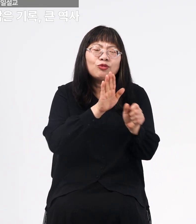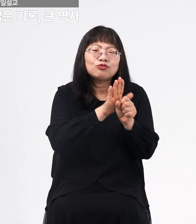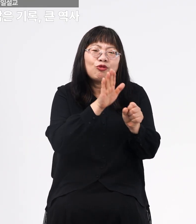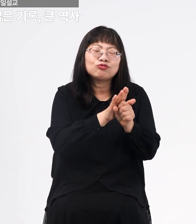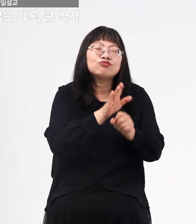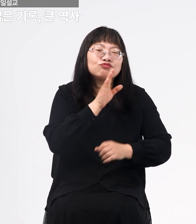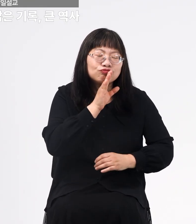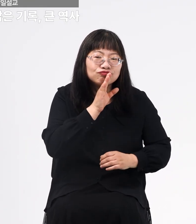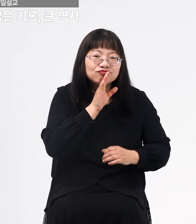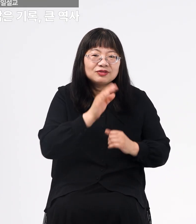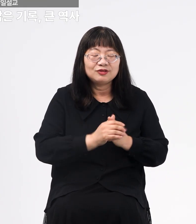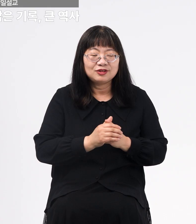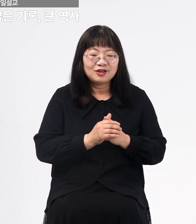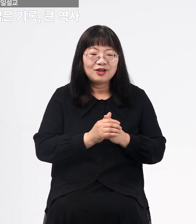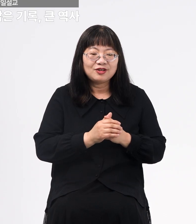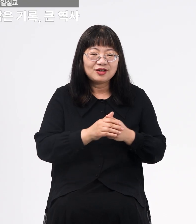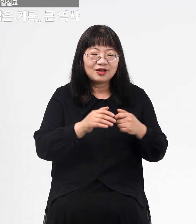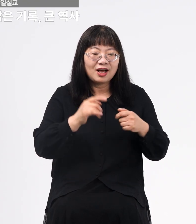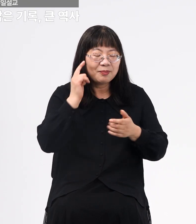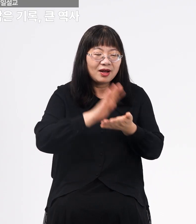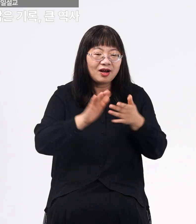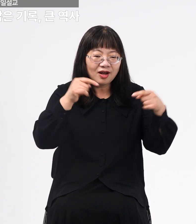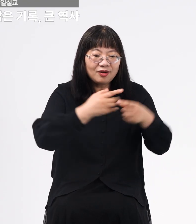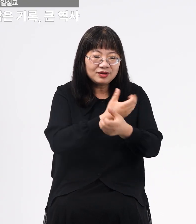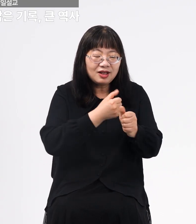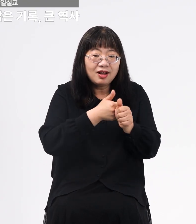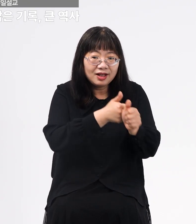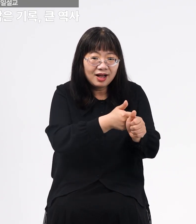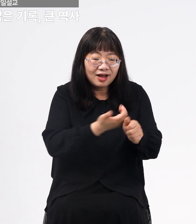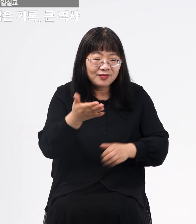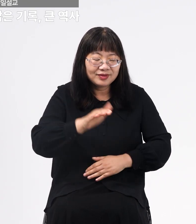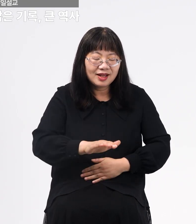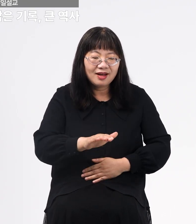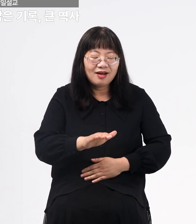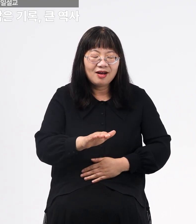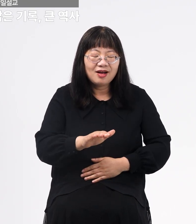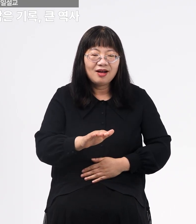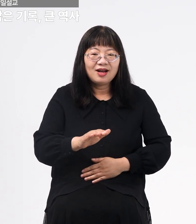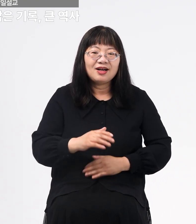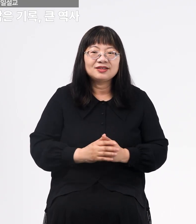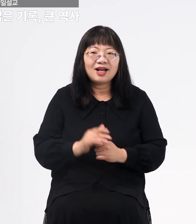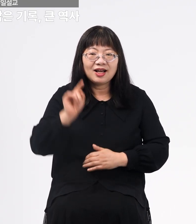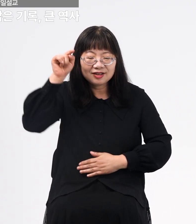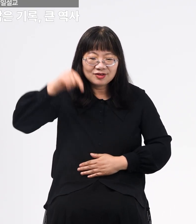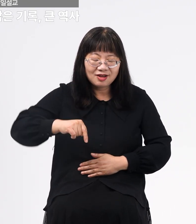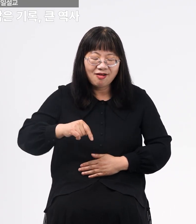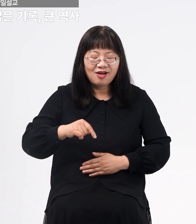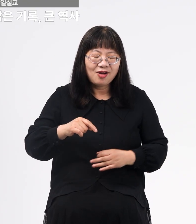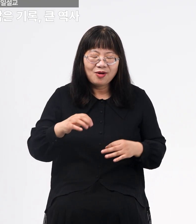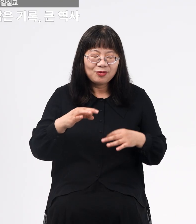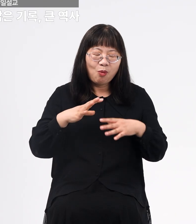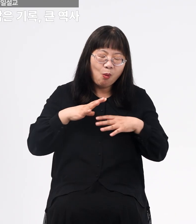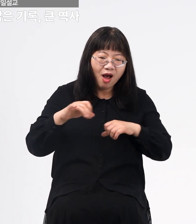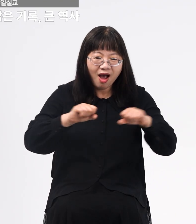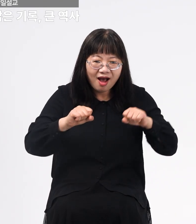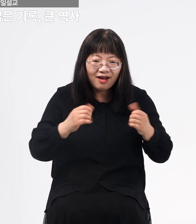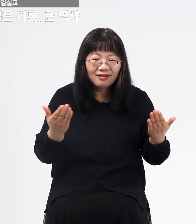도와줘야 돼요. 협정에 따라서. 그런데 경천동지할 일이 벌어집니다. 이